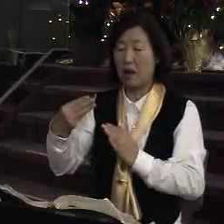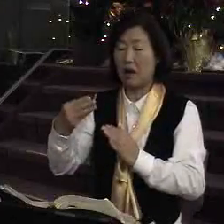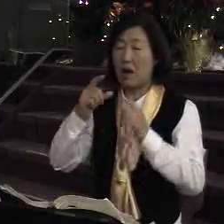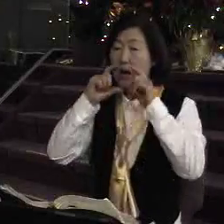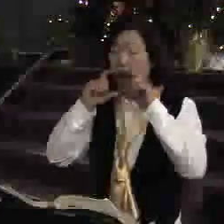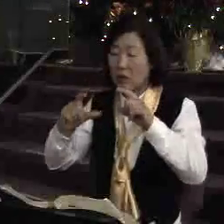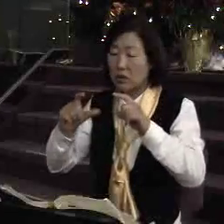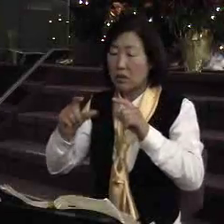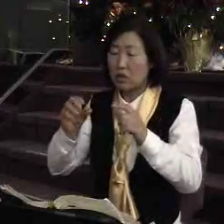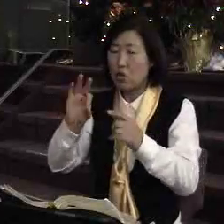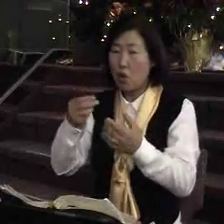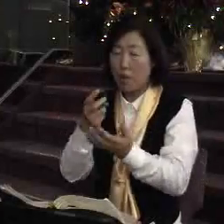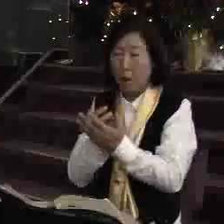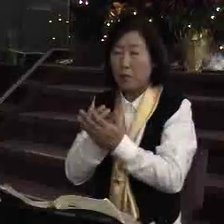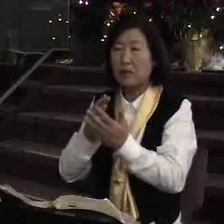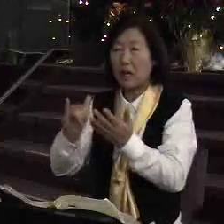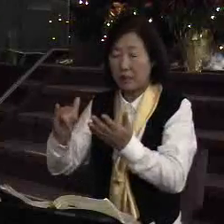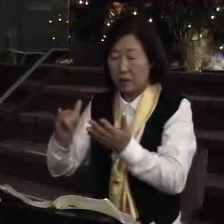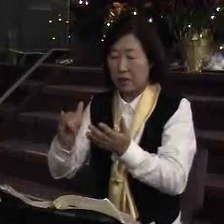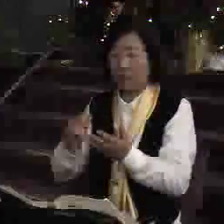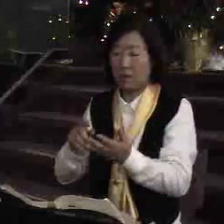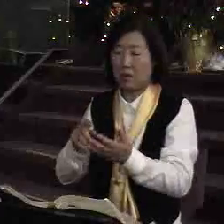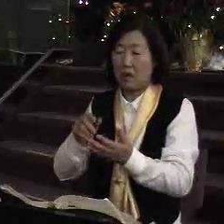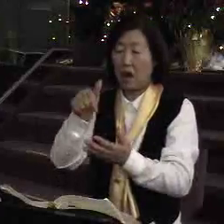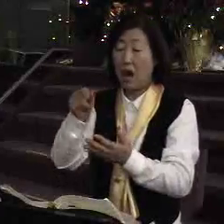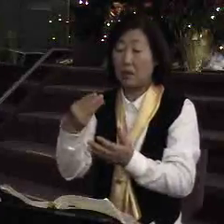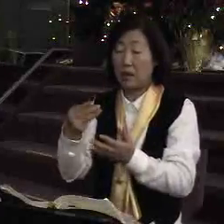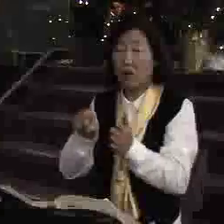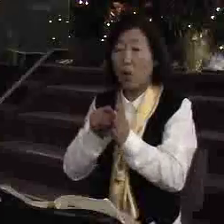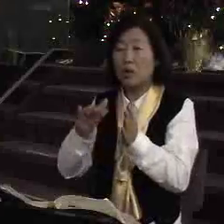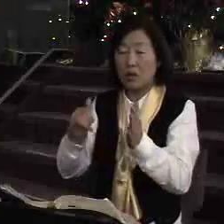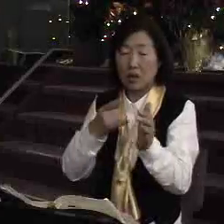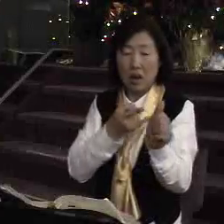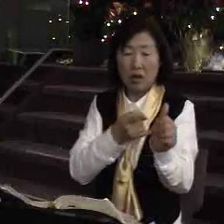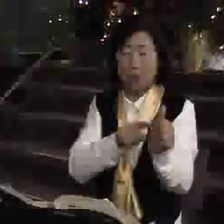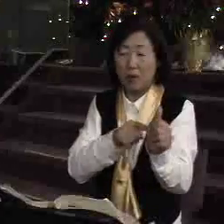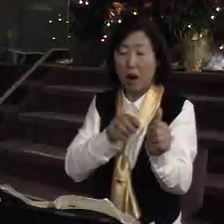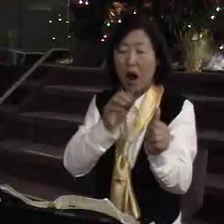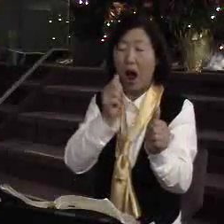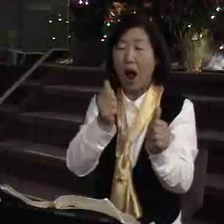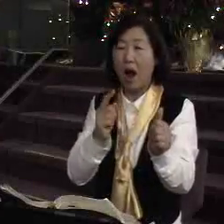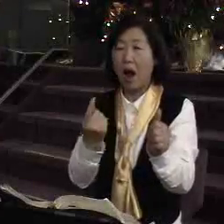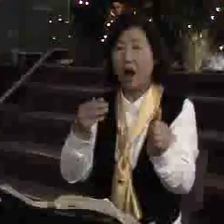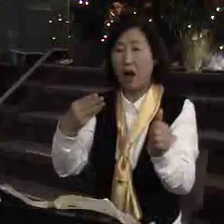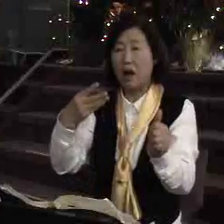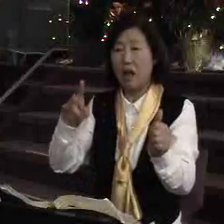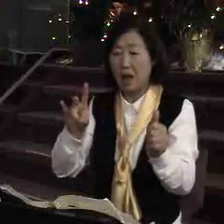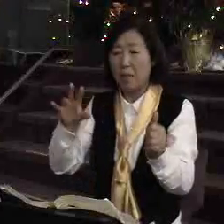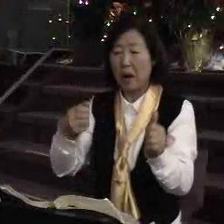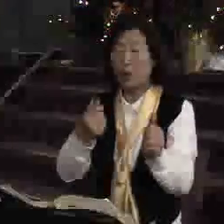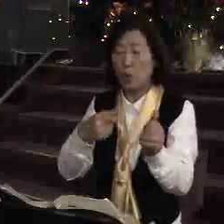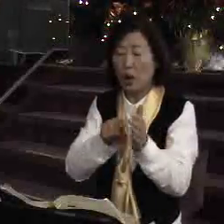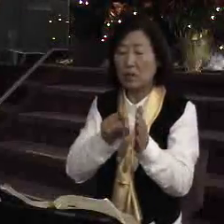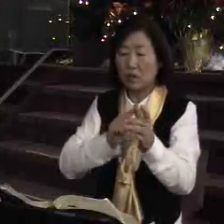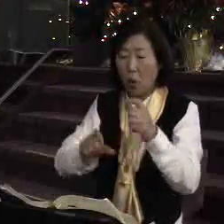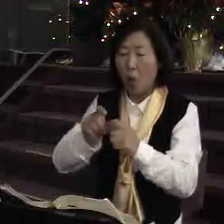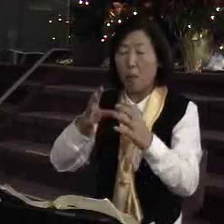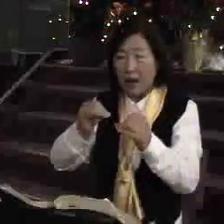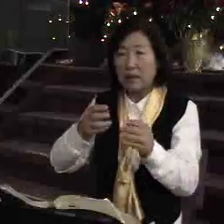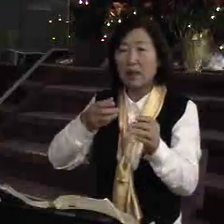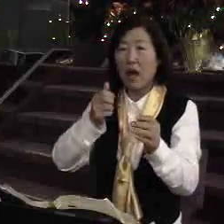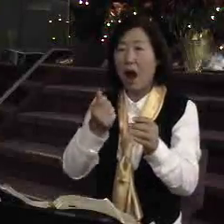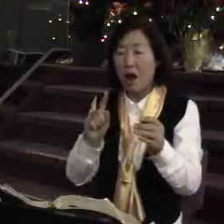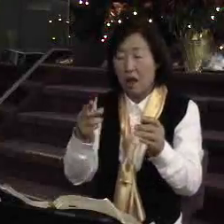가르쳤던 율법사들이 이제 그 갈라디아 교인들을 이제 할례받게 하여서 누가 더 많이 할례받게 하는가,